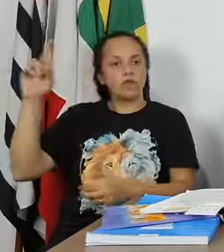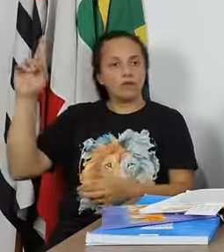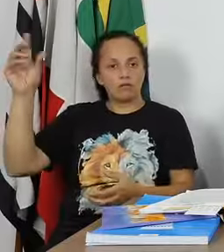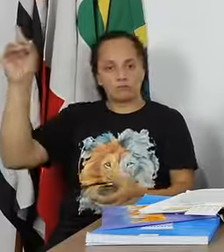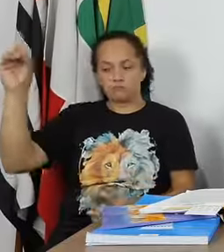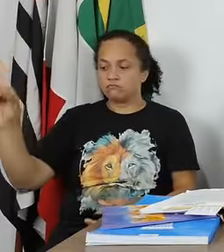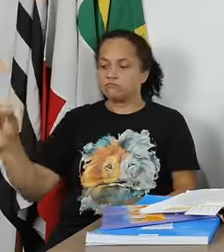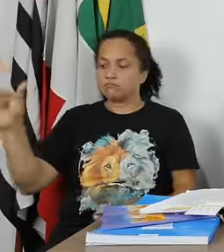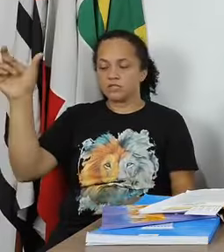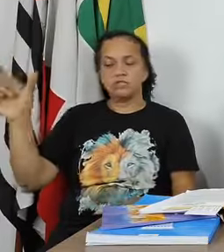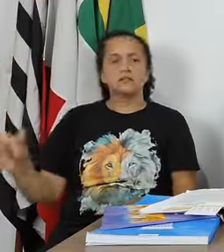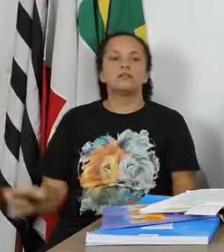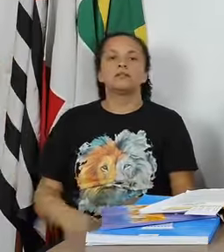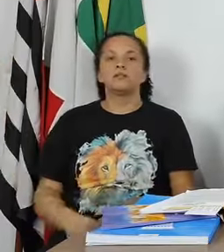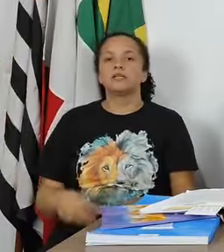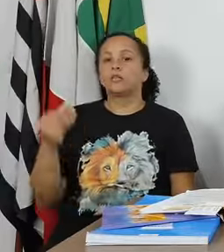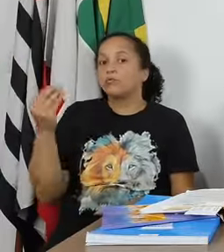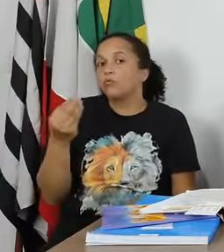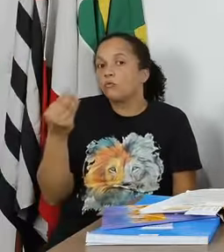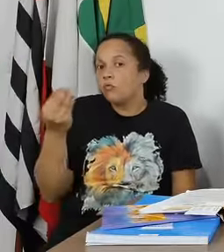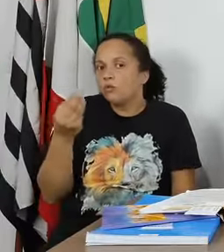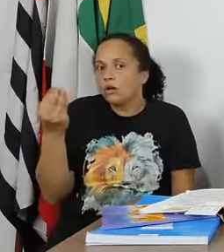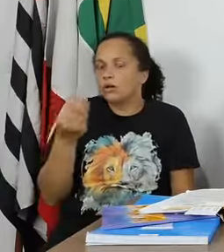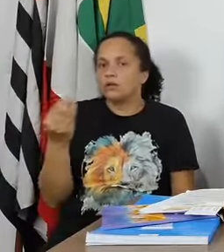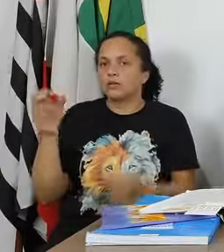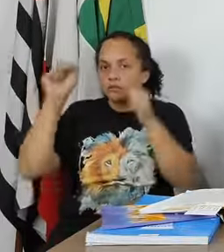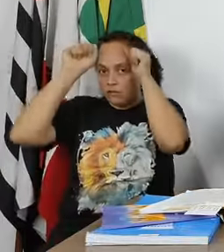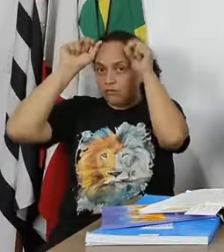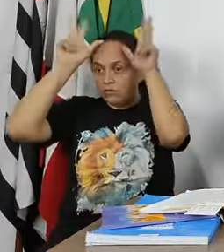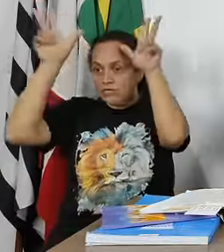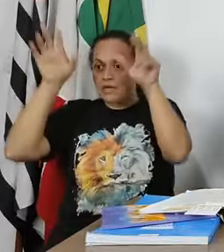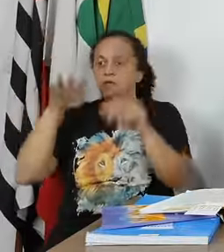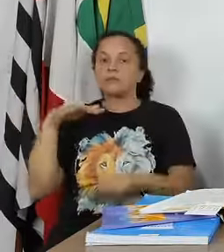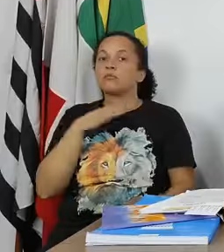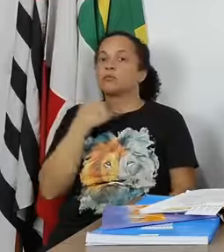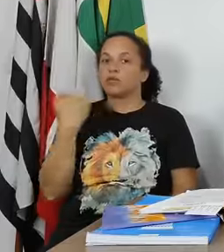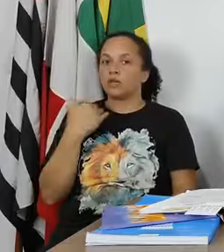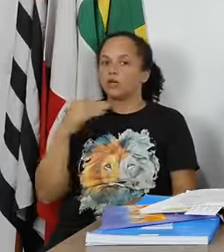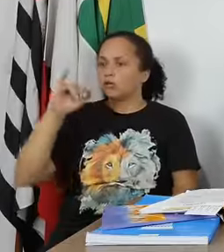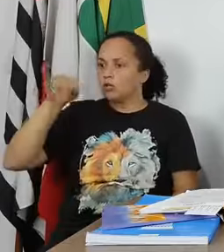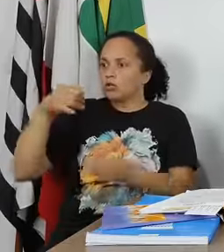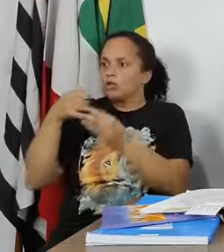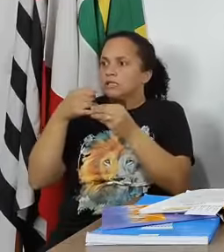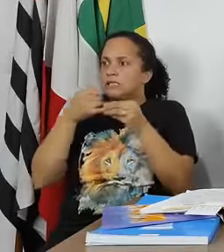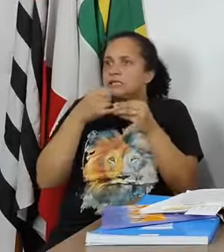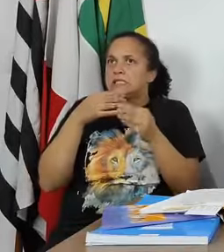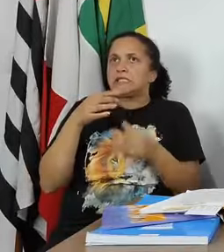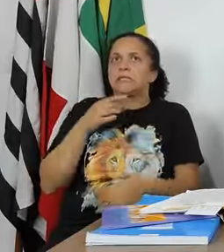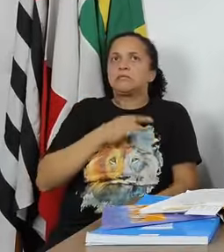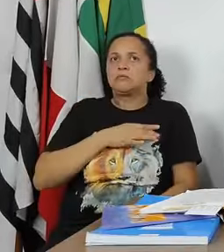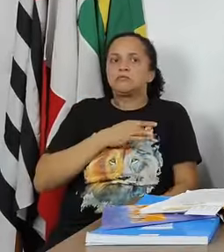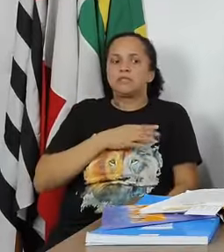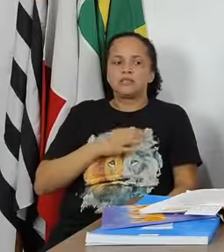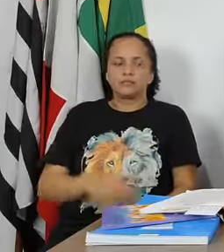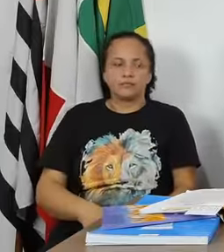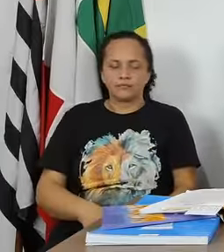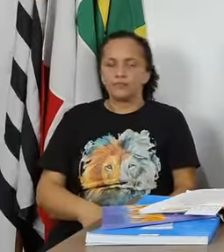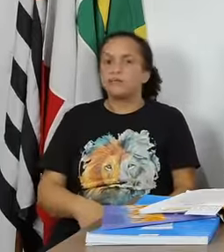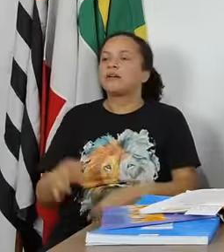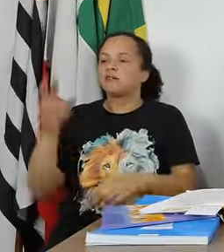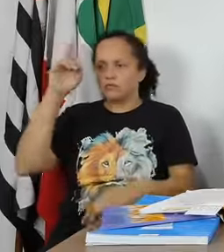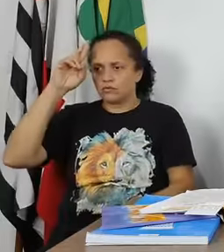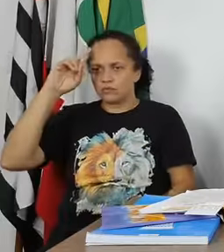Moisés partiu, Josué ficou apavorado, né? E o Senhor falou com ele assim, Josué 1:8, não cesse de